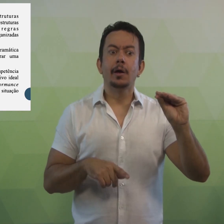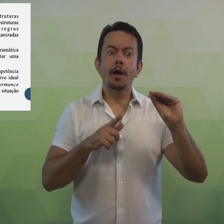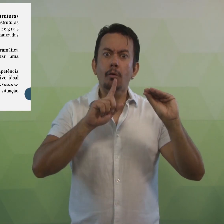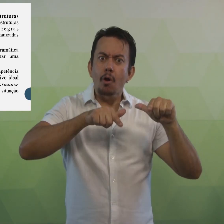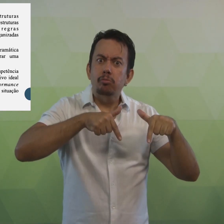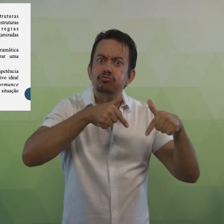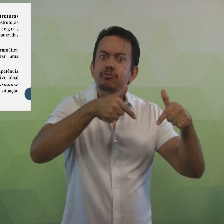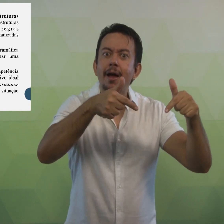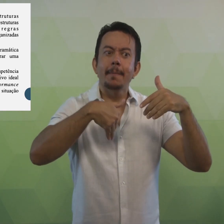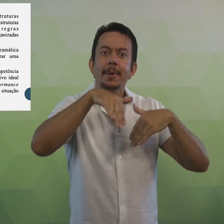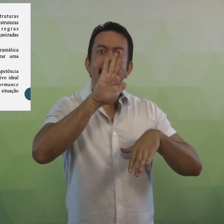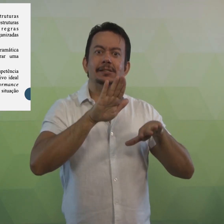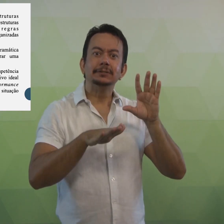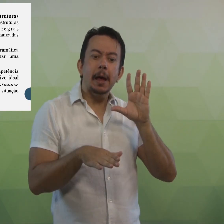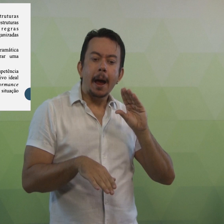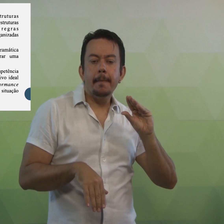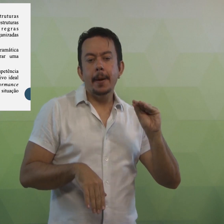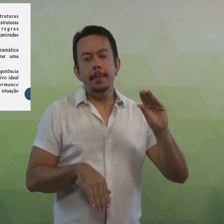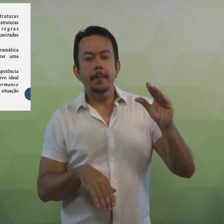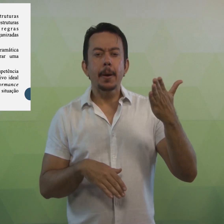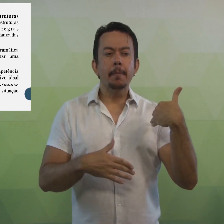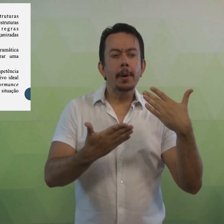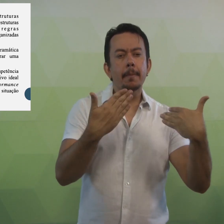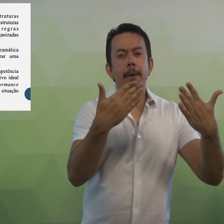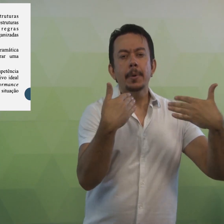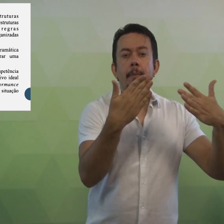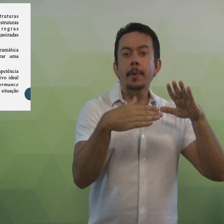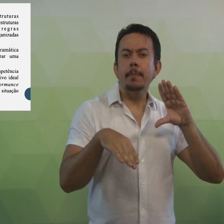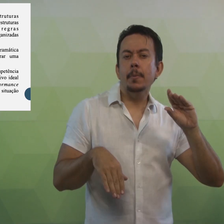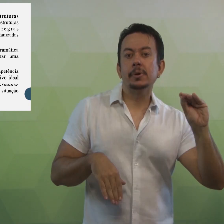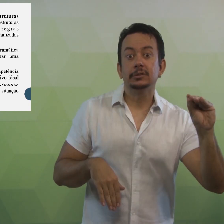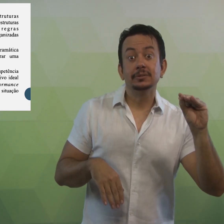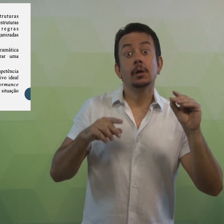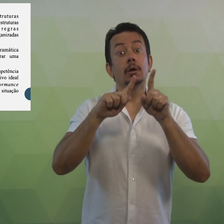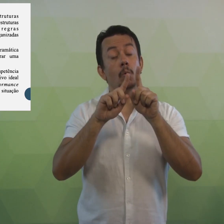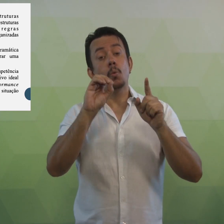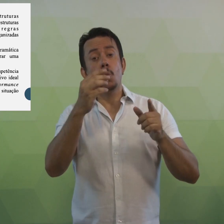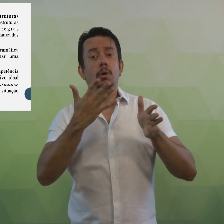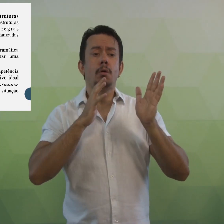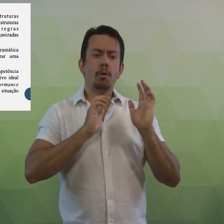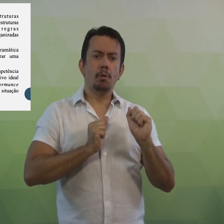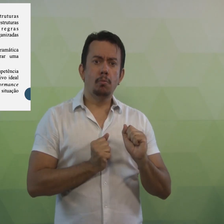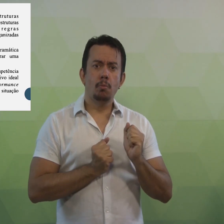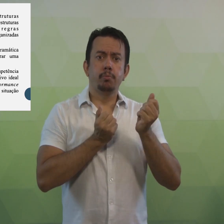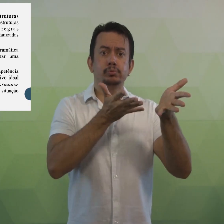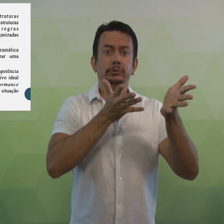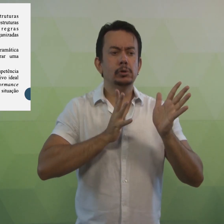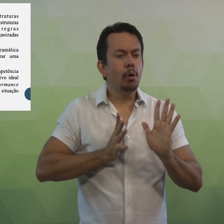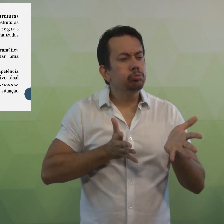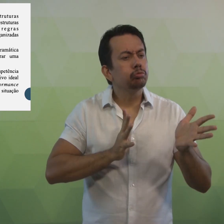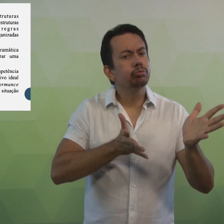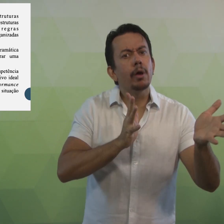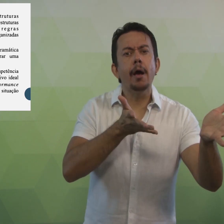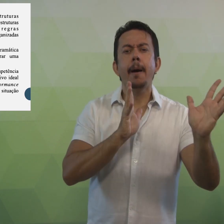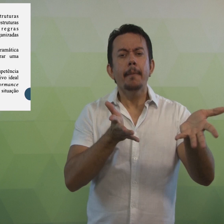conteúdo. Como que ela vai utilizar dessas informações para transmitir, para ter realmente